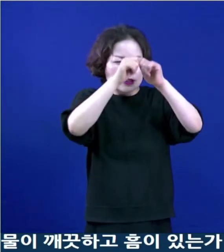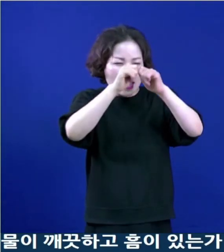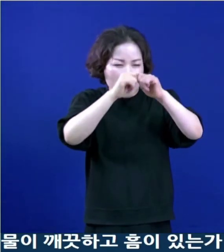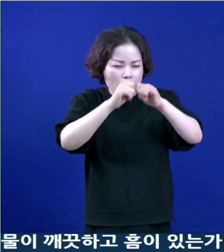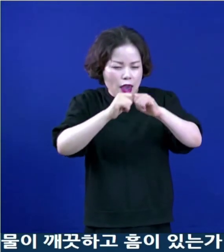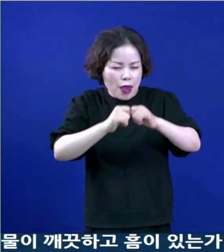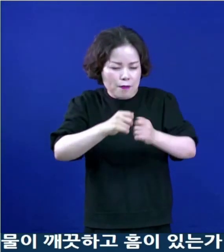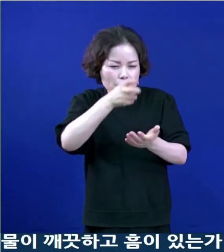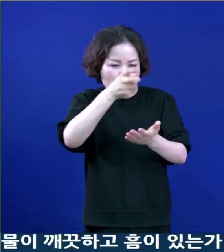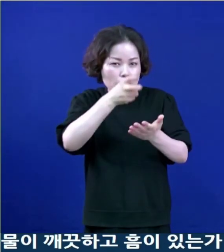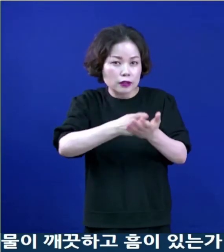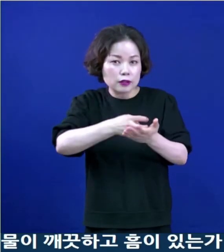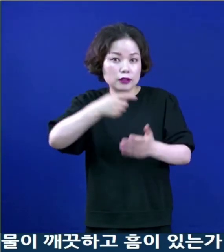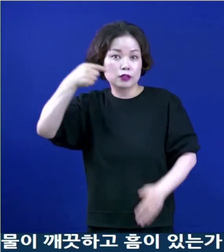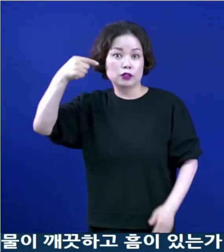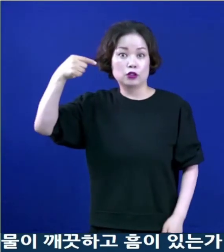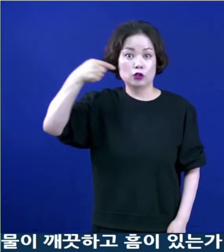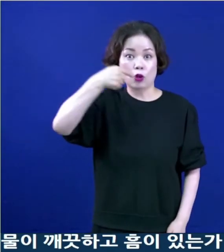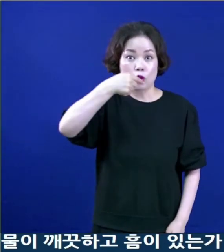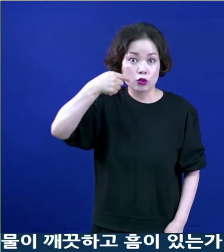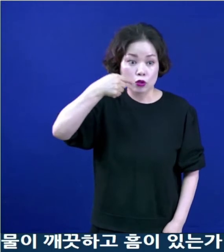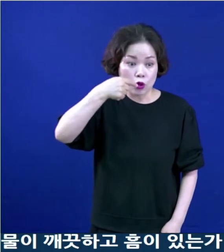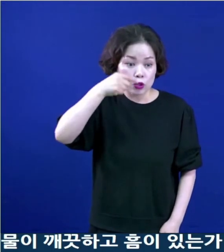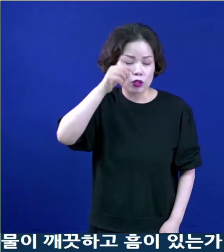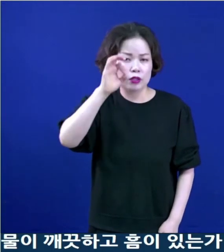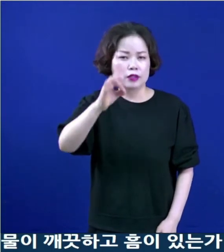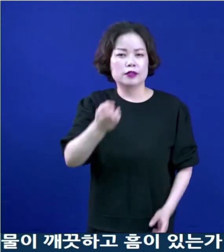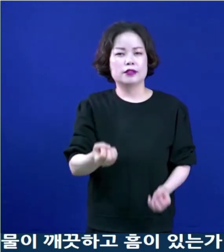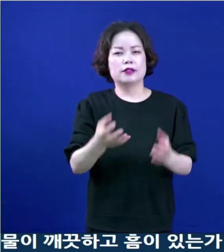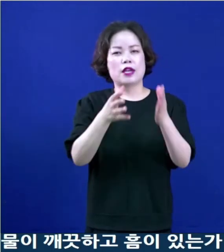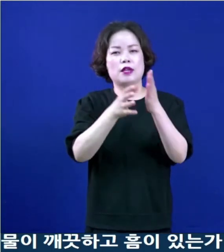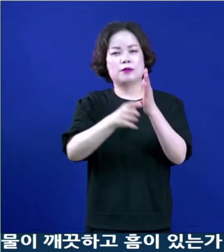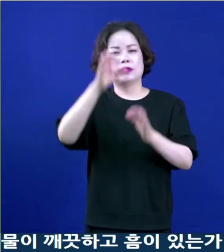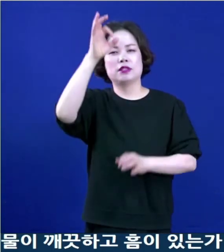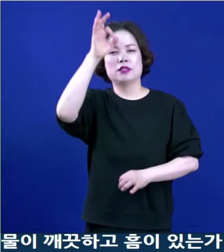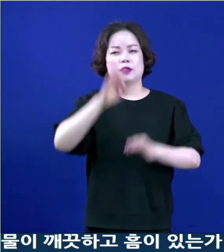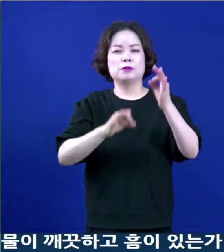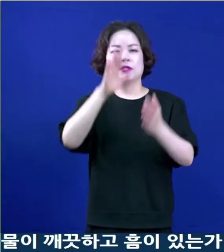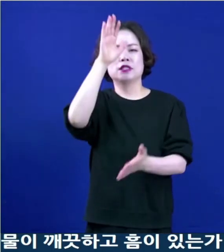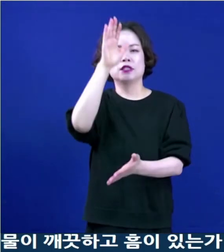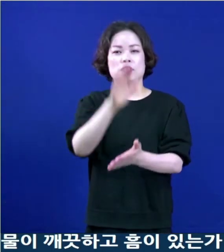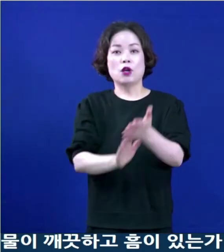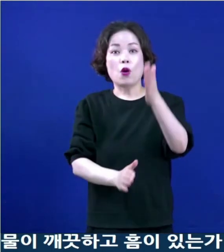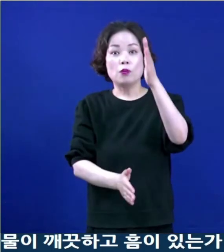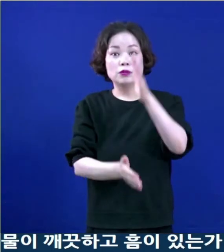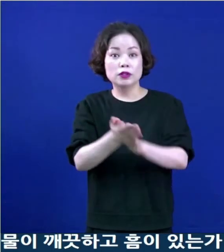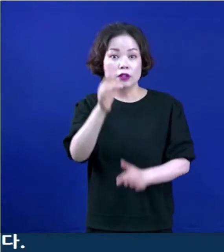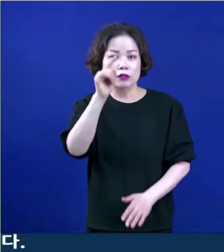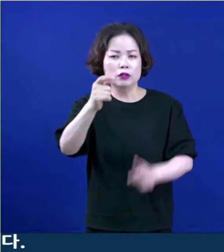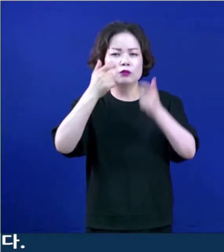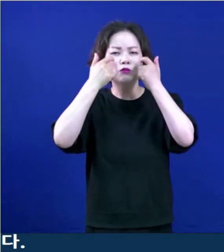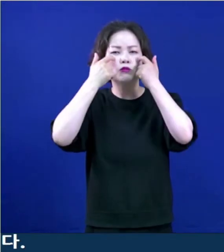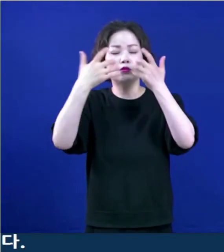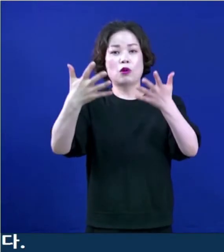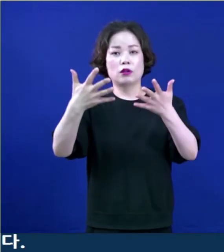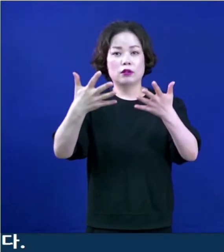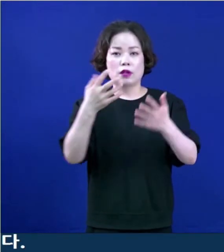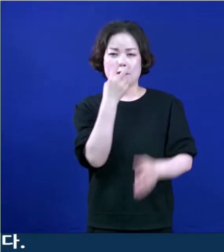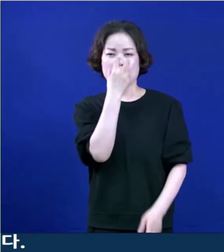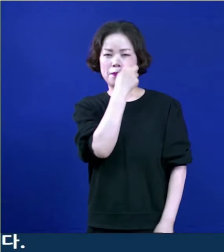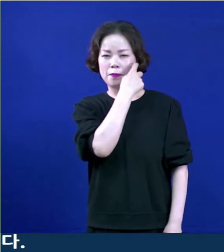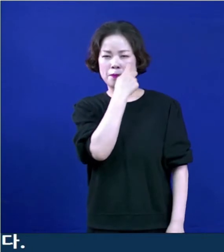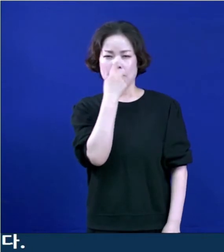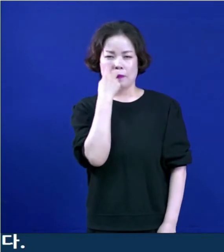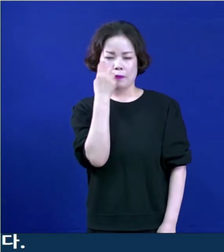규정까지 철저히 적용하여서 제물에 흠이 없는 것이 분명한 것을 검증해 줘야